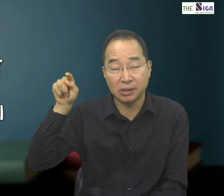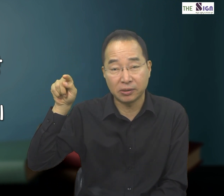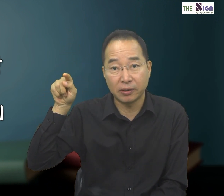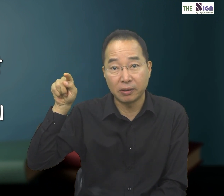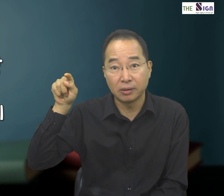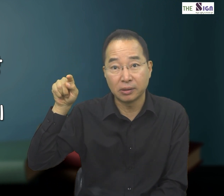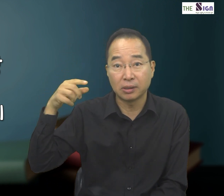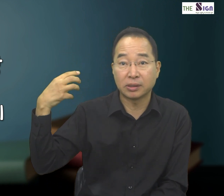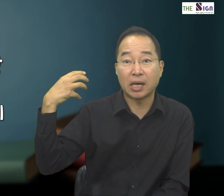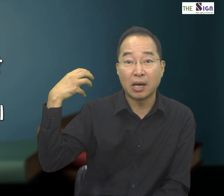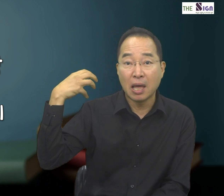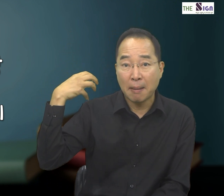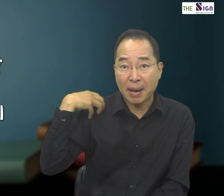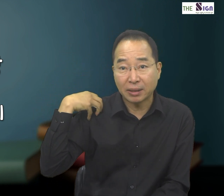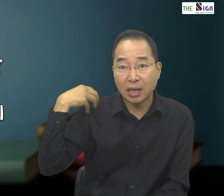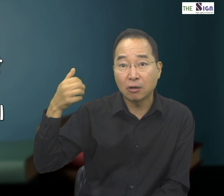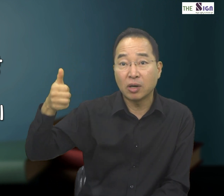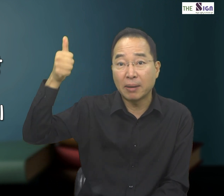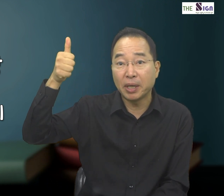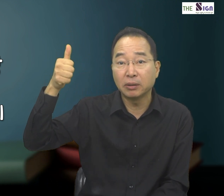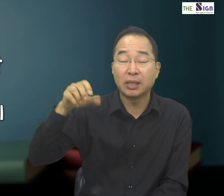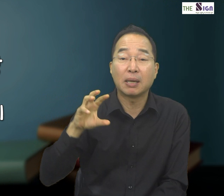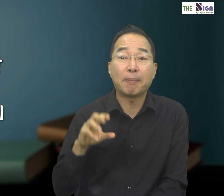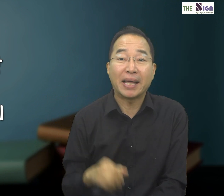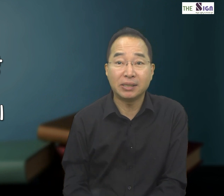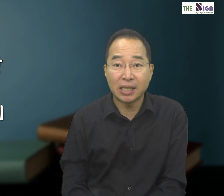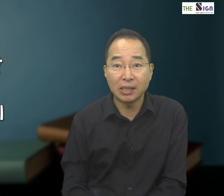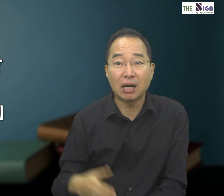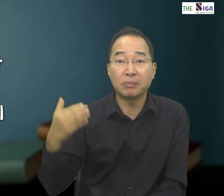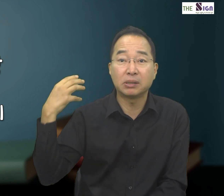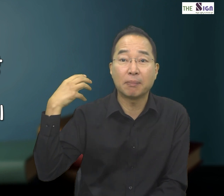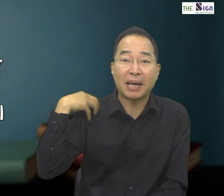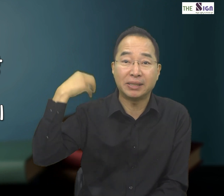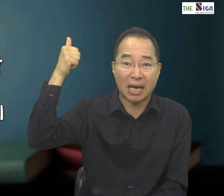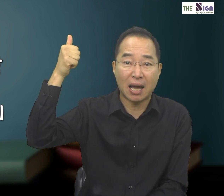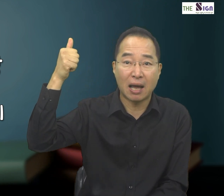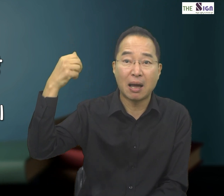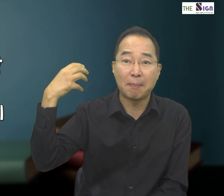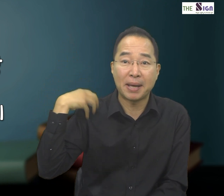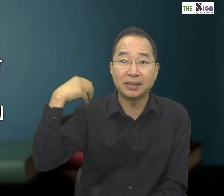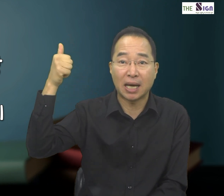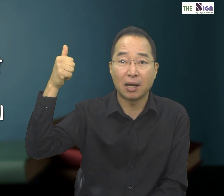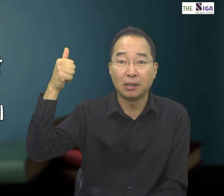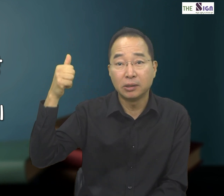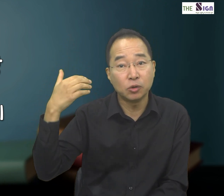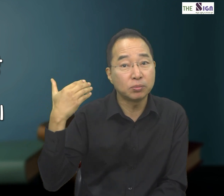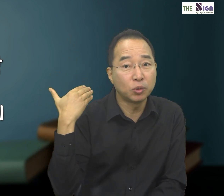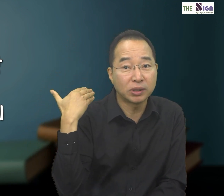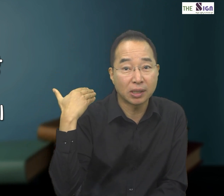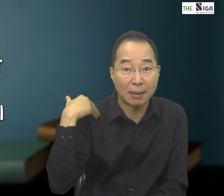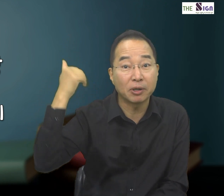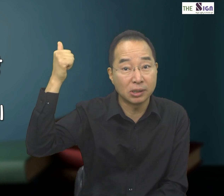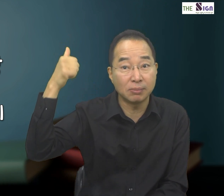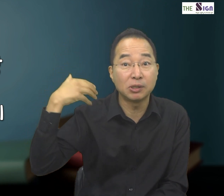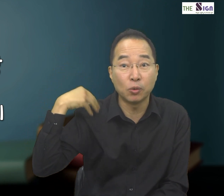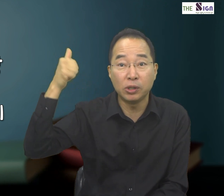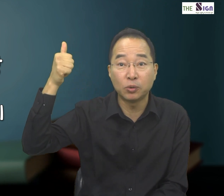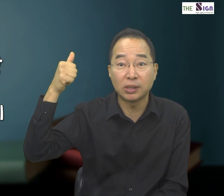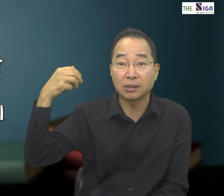있어요. 자, 맞다 하고 하면 이게 반장이라고 하면서 반장. 근데 요즘은 동작이 가볍게 치면서 올리는 동작에서